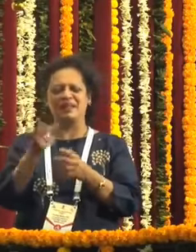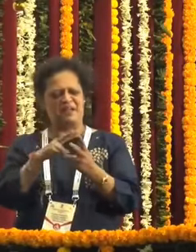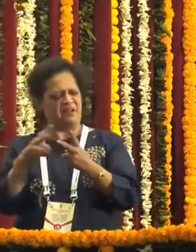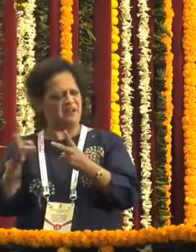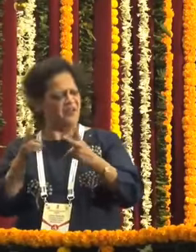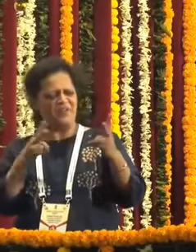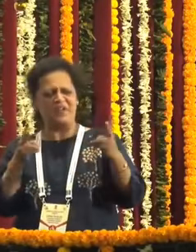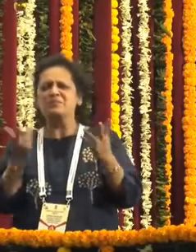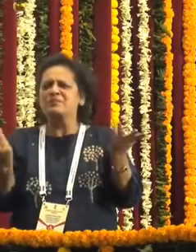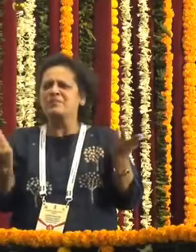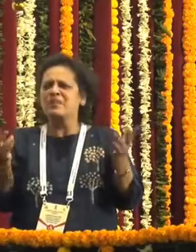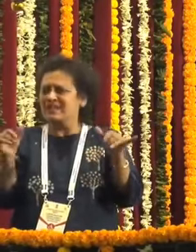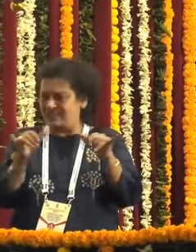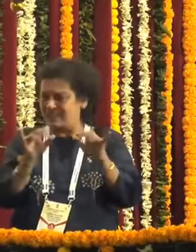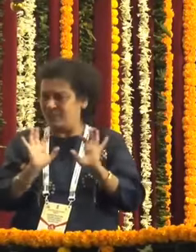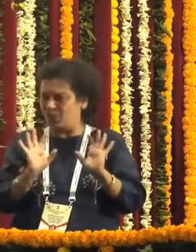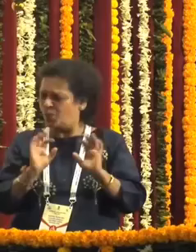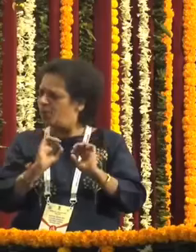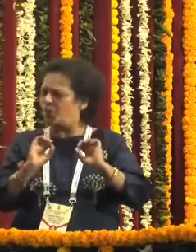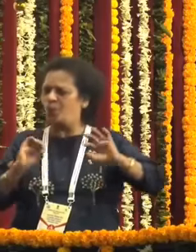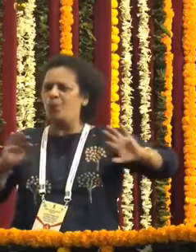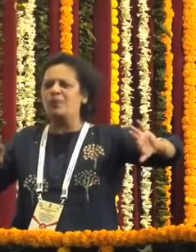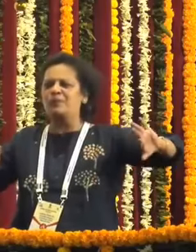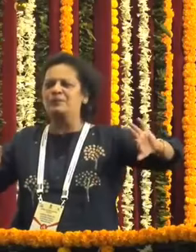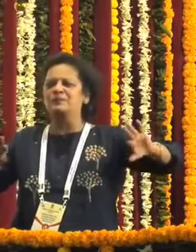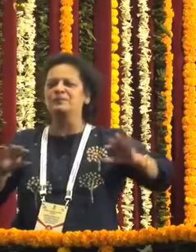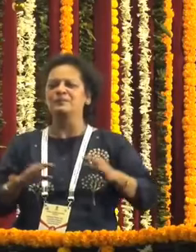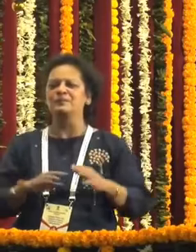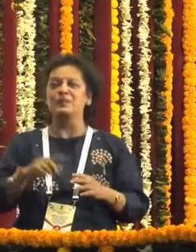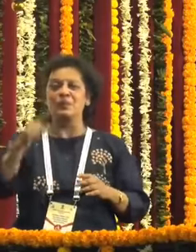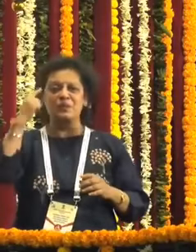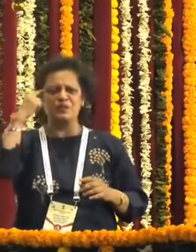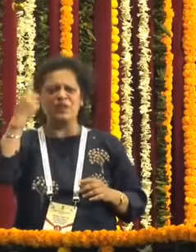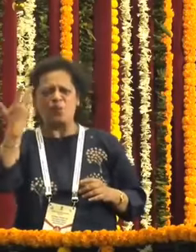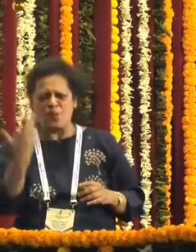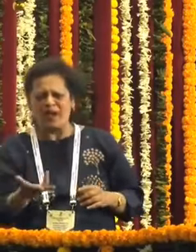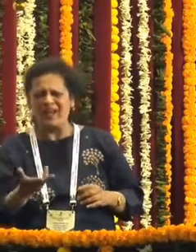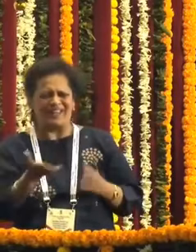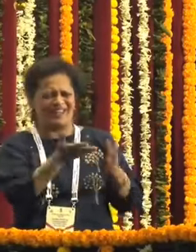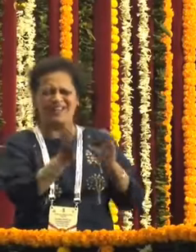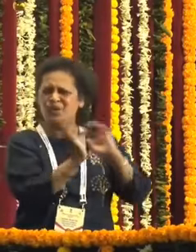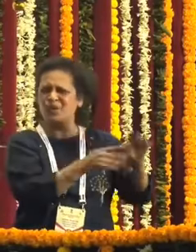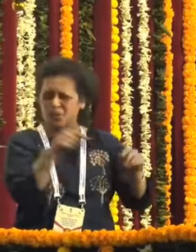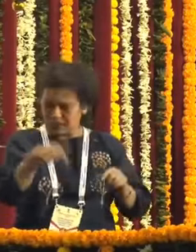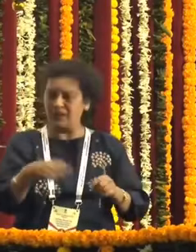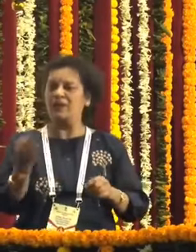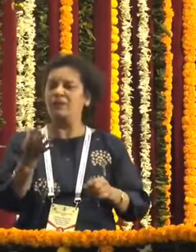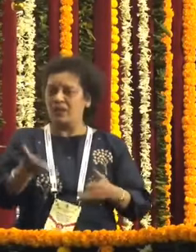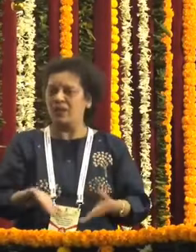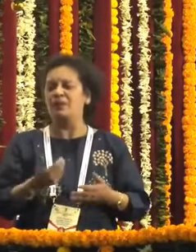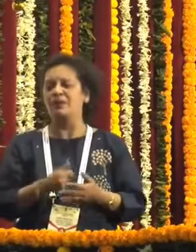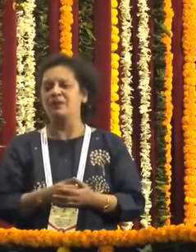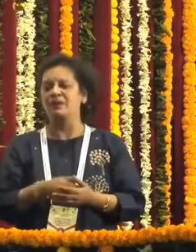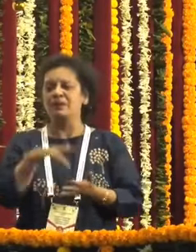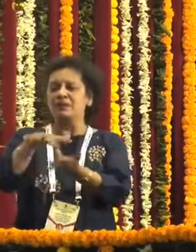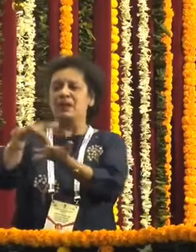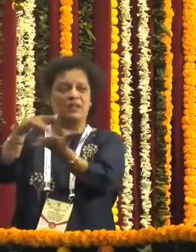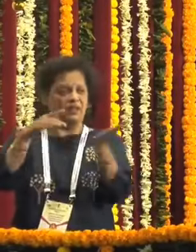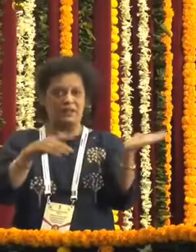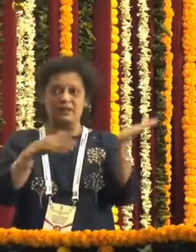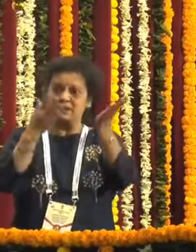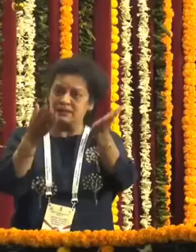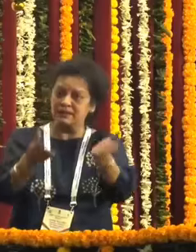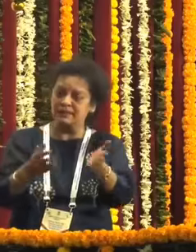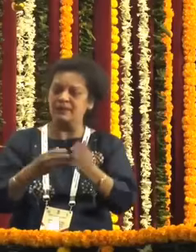तुम्हाला कळेल की हे सरकार का स्थापन व्हायला पाहिजे होतं हे लोकांच्या हितासाठी ज्या ज्या ठिकाणी आम्ही जातोय